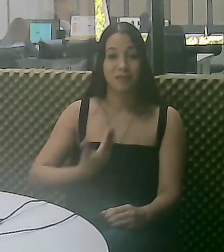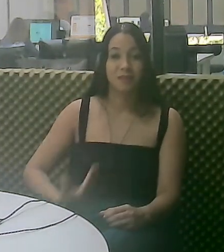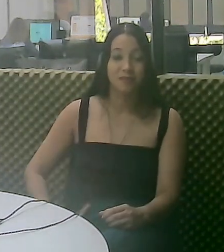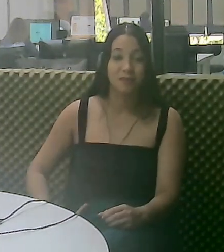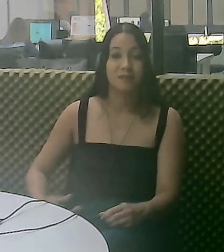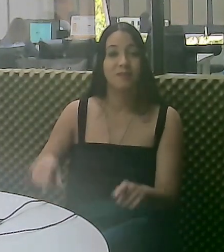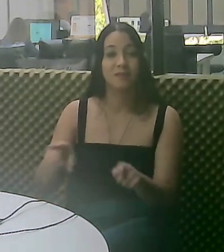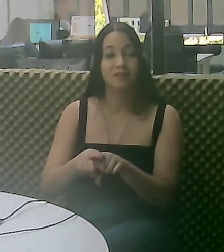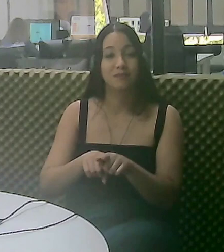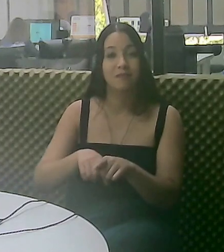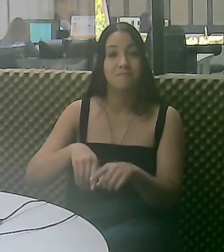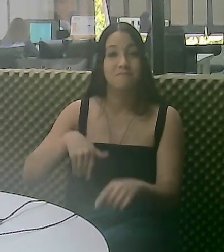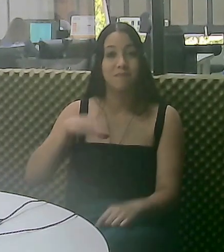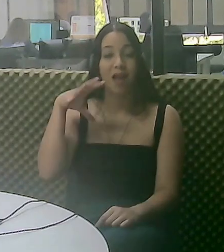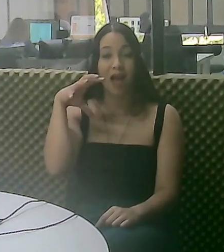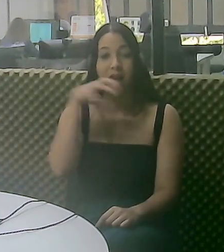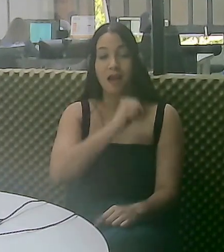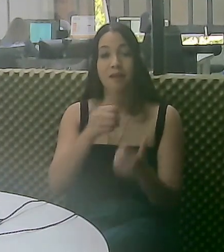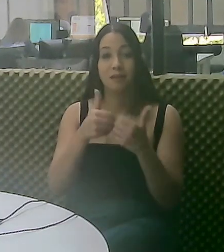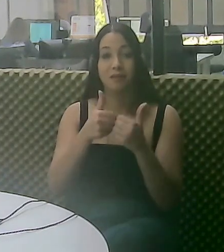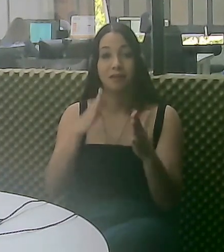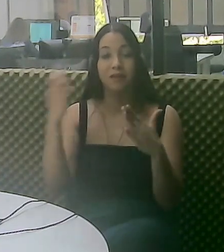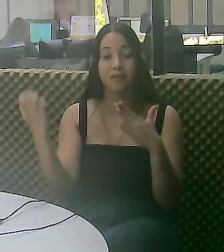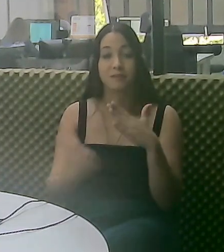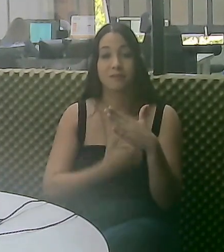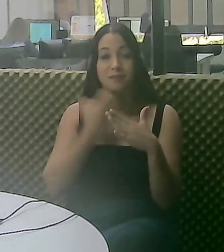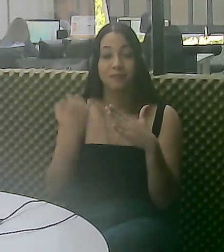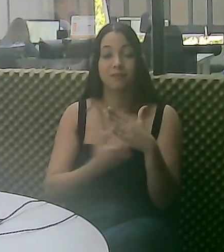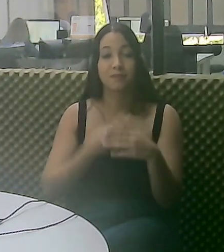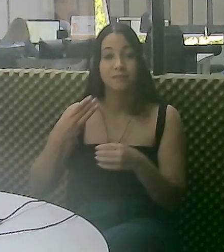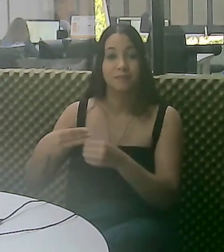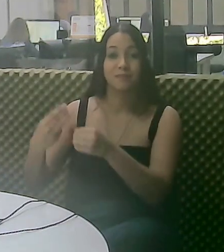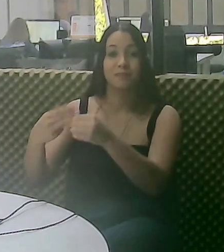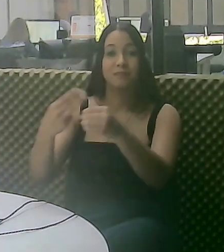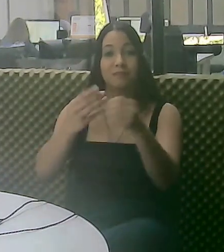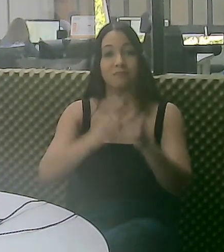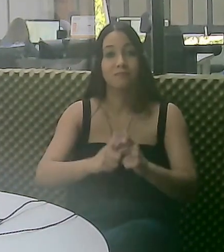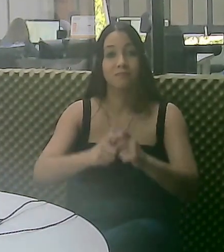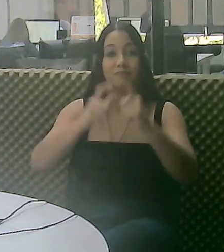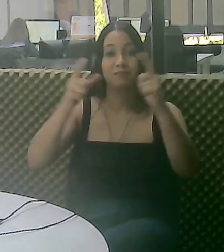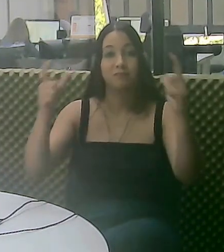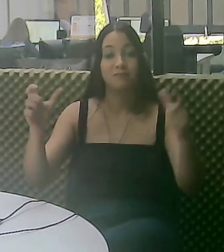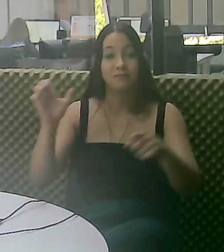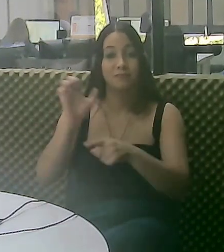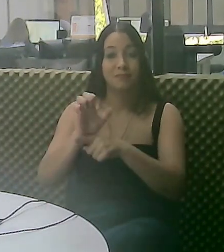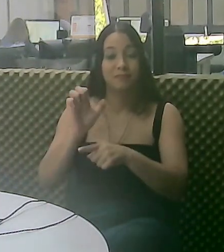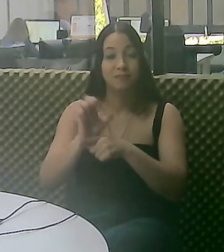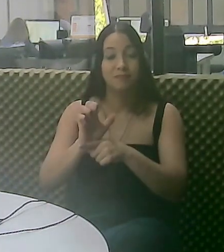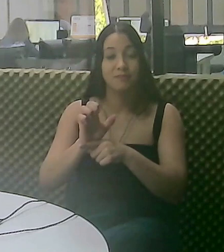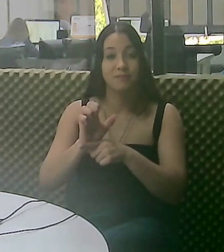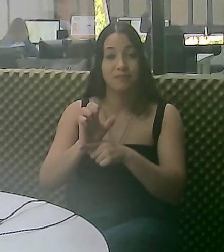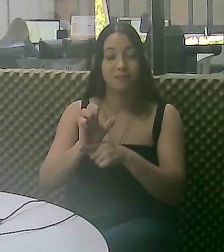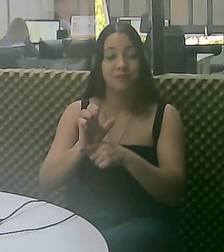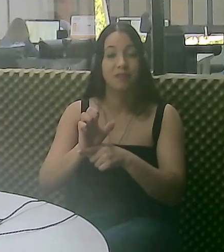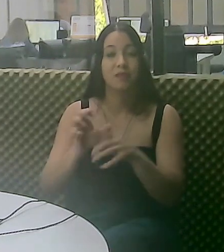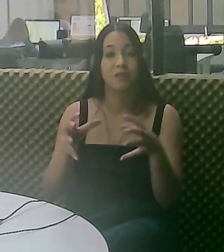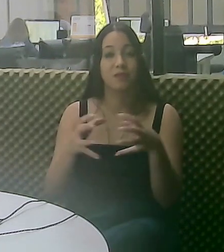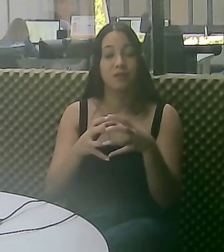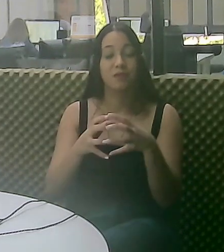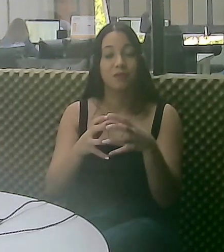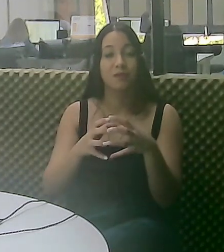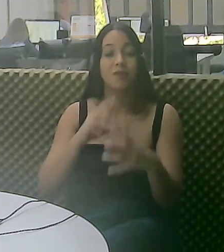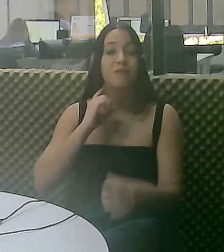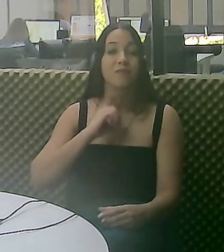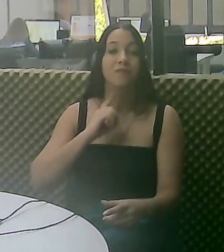se consolidou como a mais rápida para a abertura de empresas entre municípios de grande porte no estado, segundo a Junta Comercial de